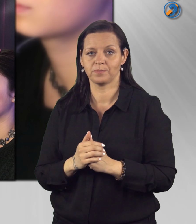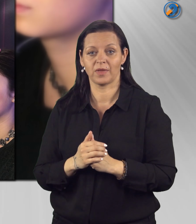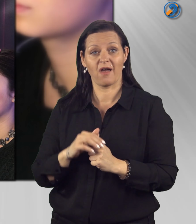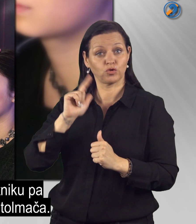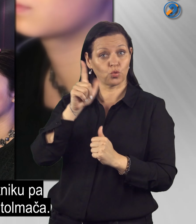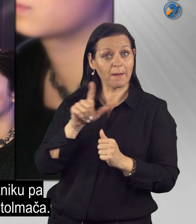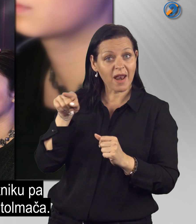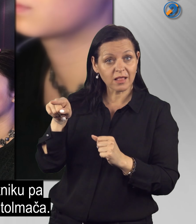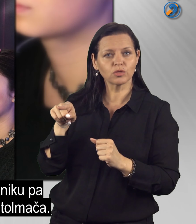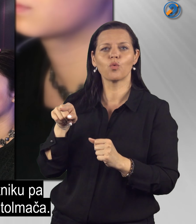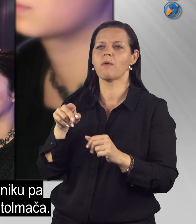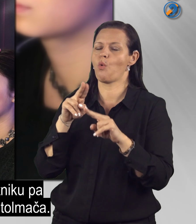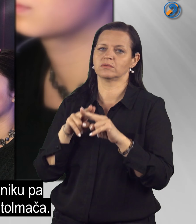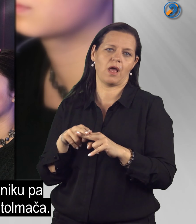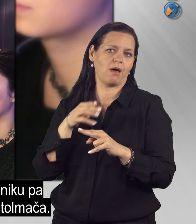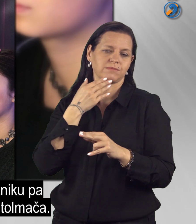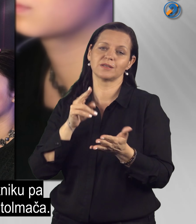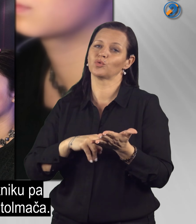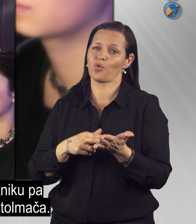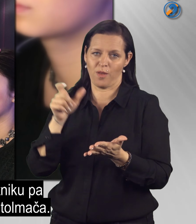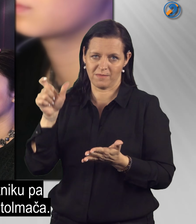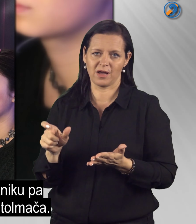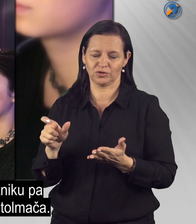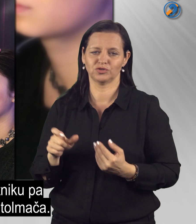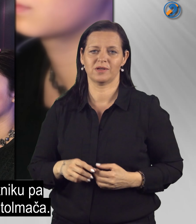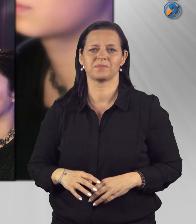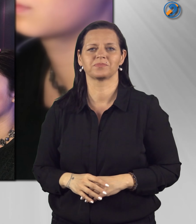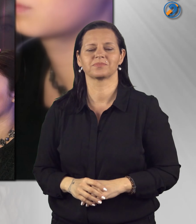V 2. letniku pa je ostala brez tolmača.